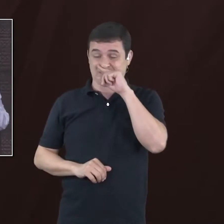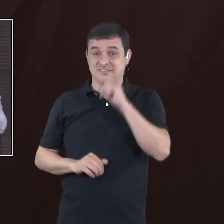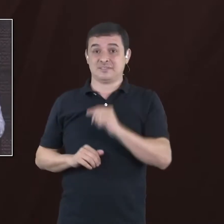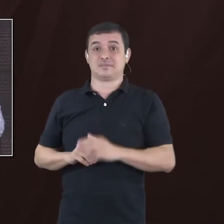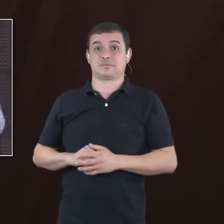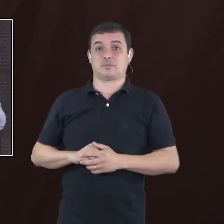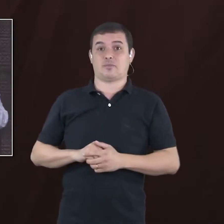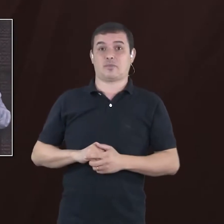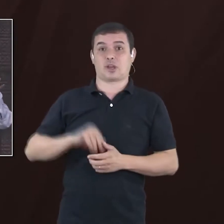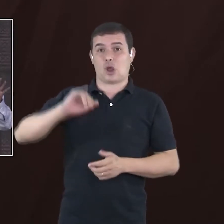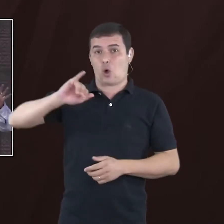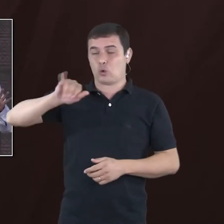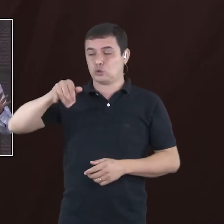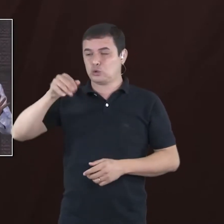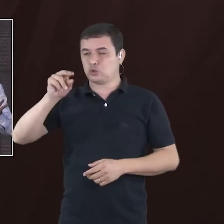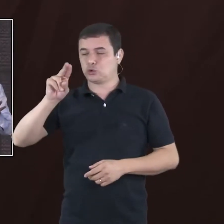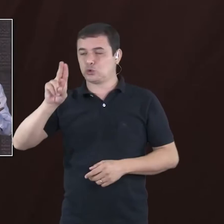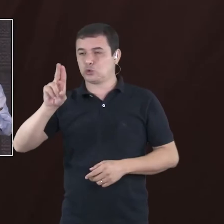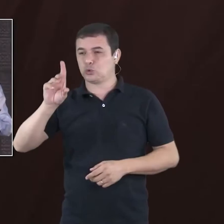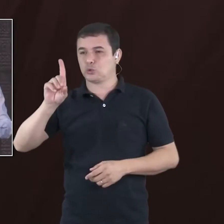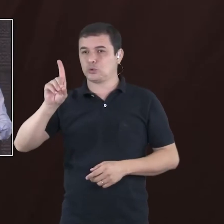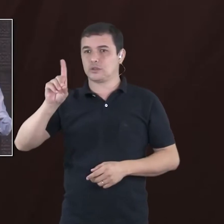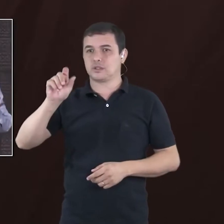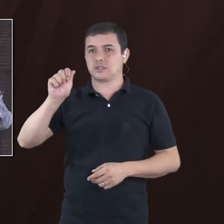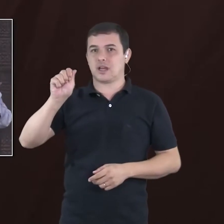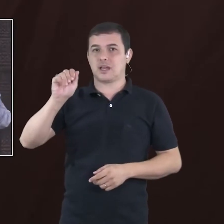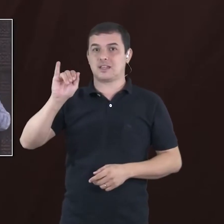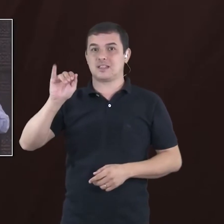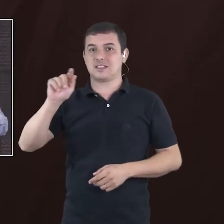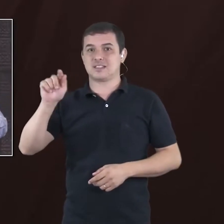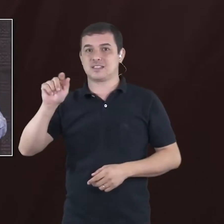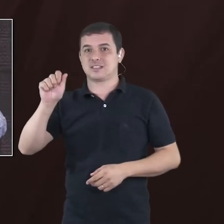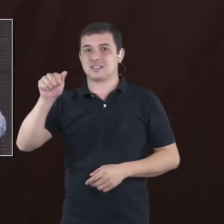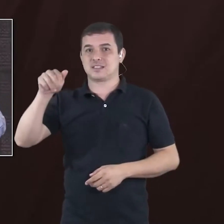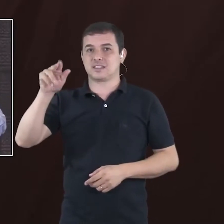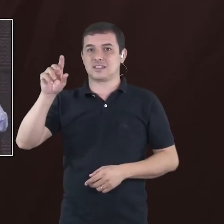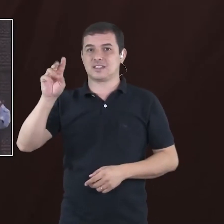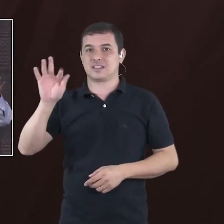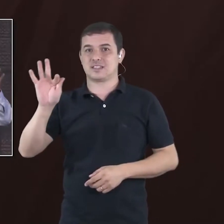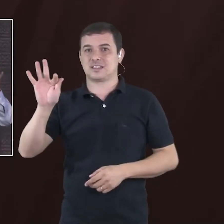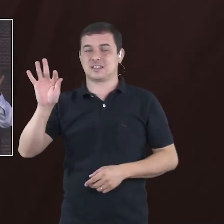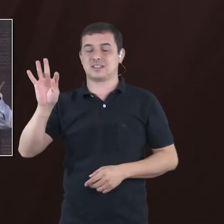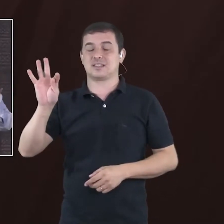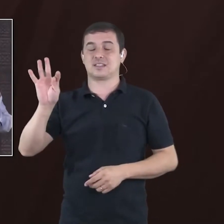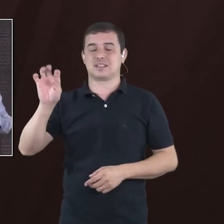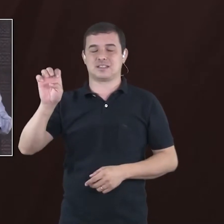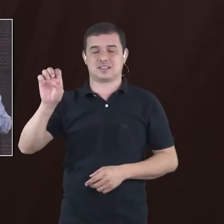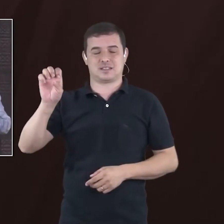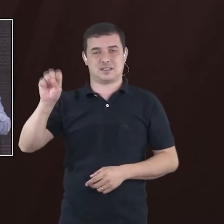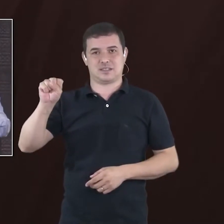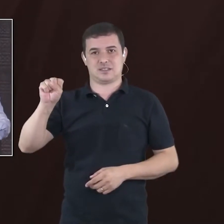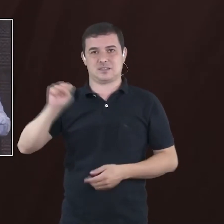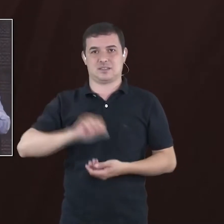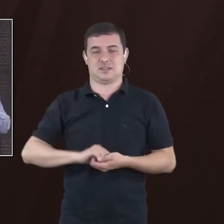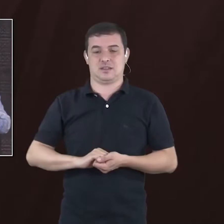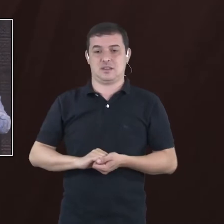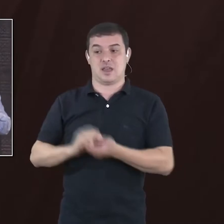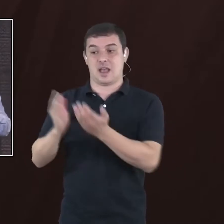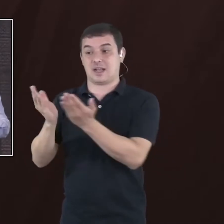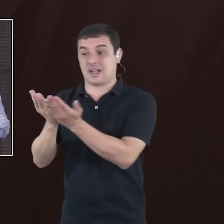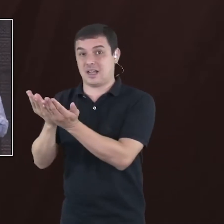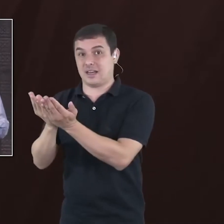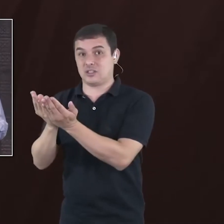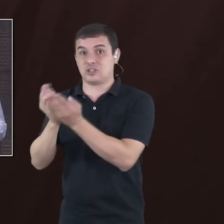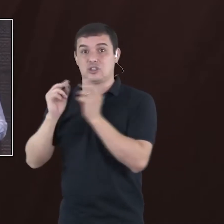crentes judeus, mas que querem a observação da lei de Moisés e também querem pregar